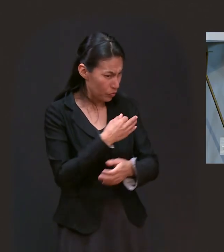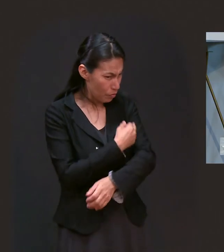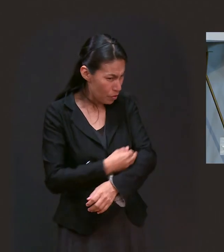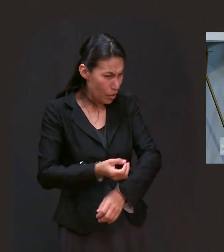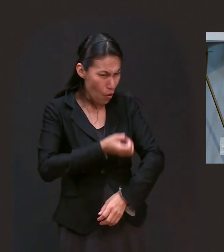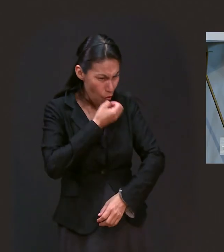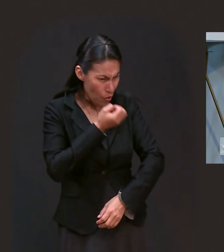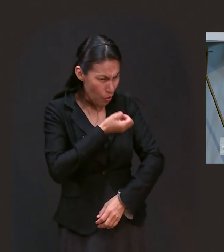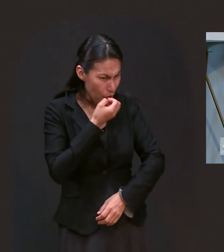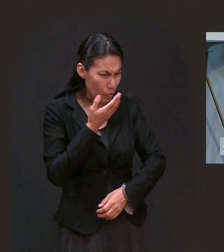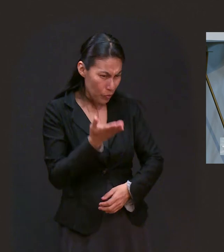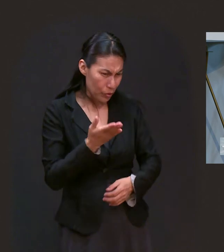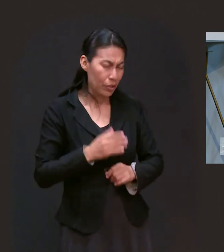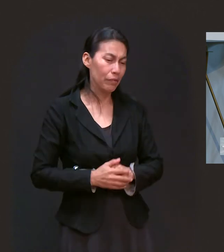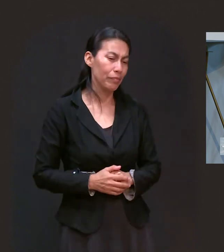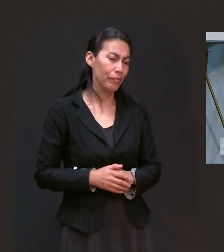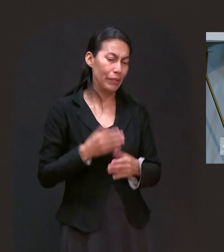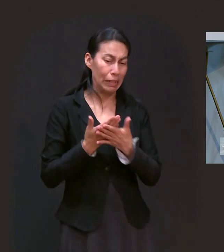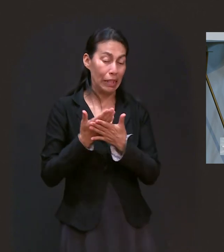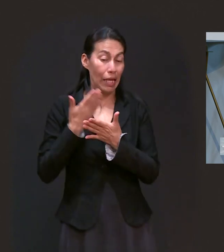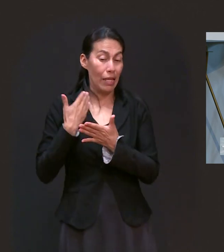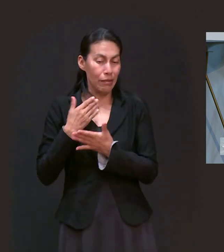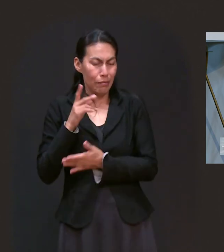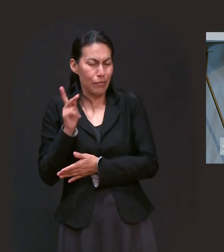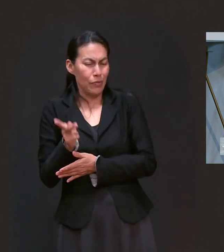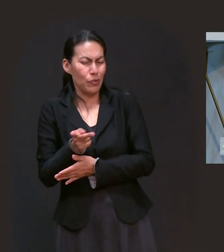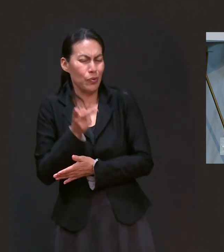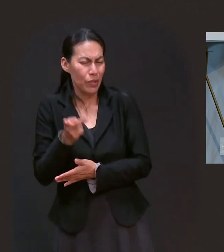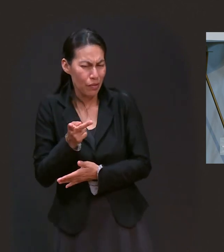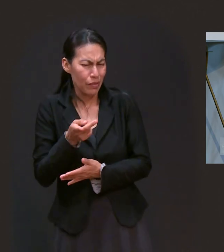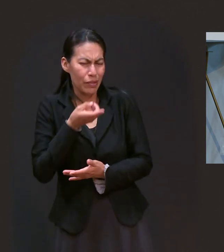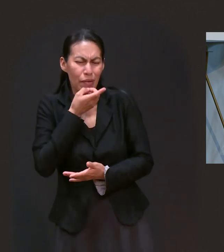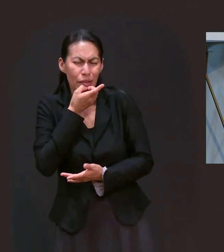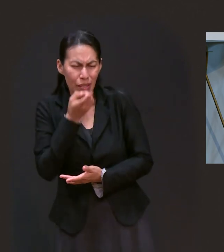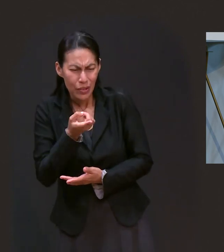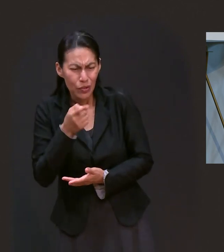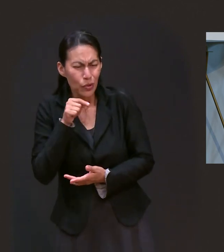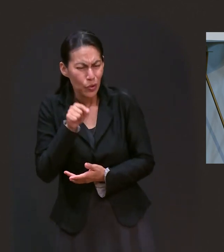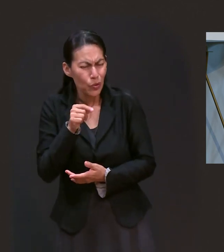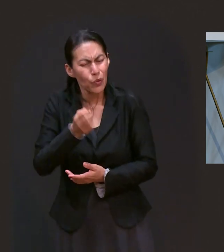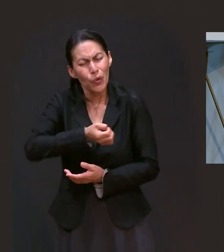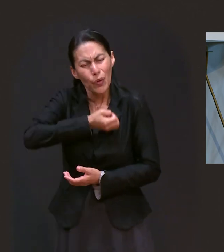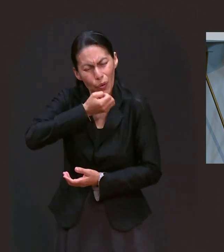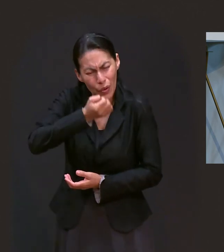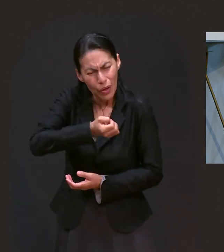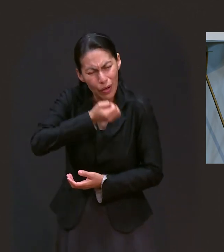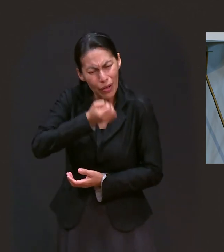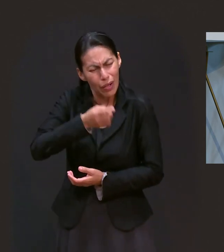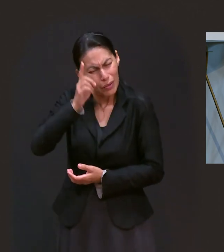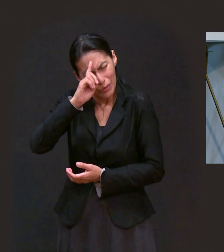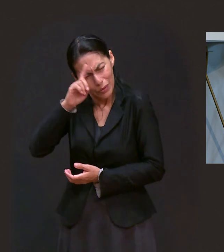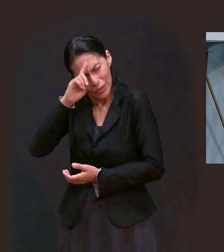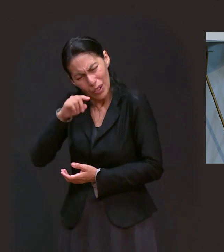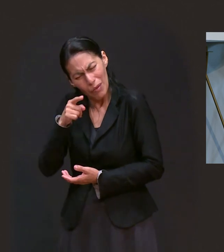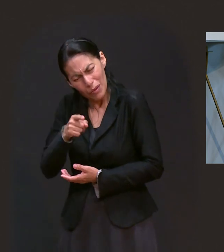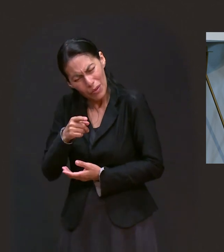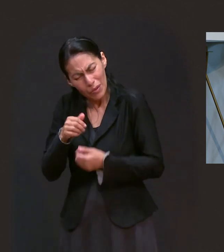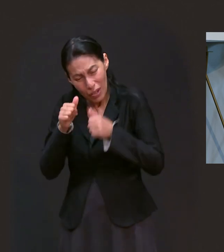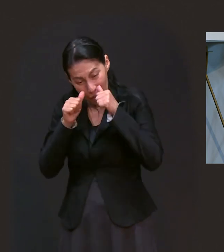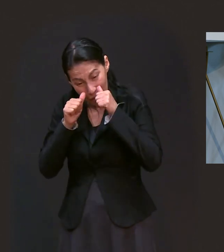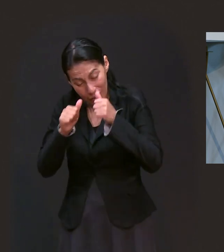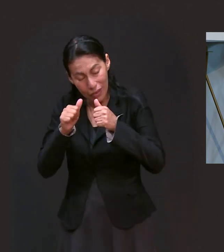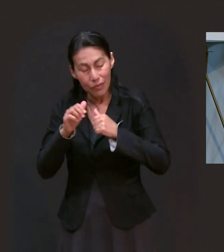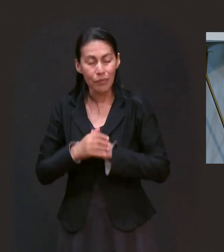oraban por ti si tu hermana se había digamos lo había expresado el deseo de que ya era tiempo de